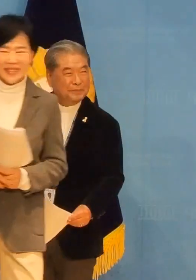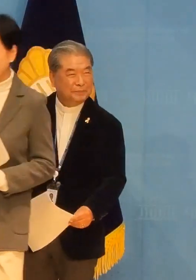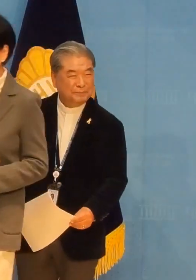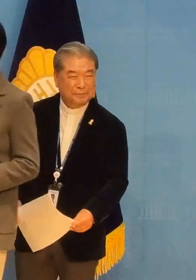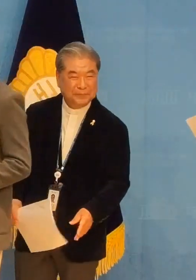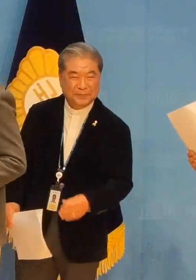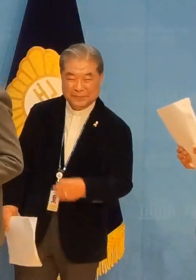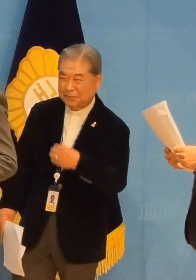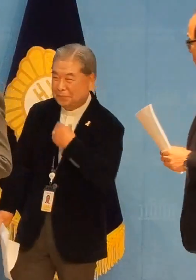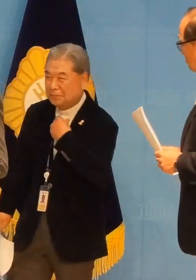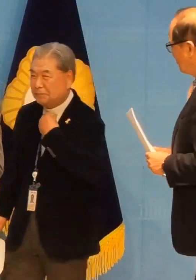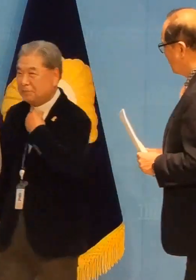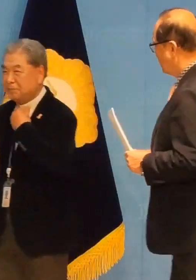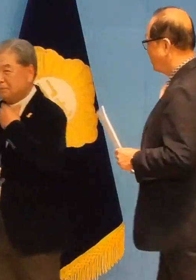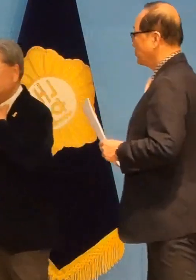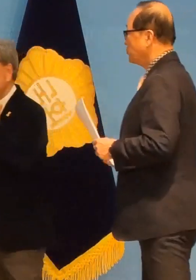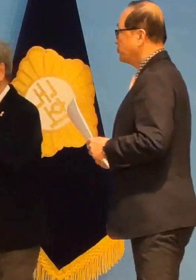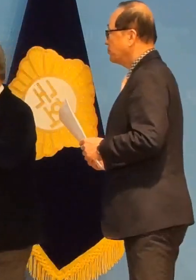네.